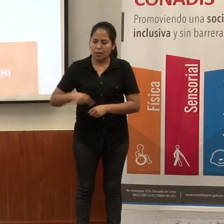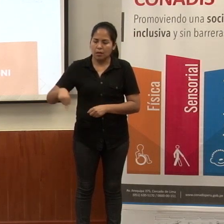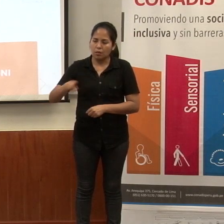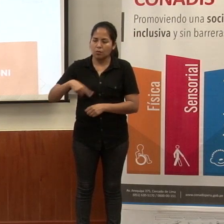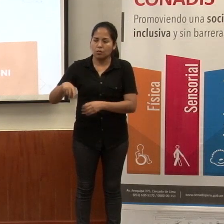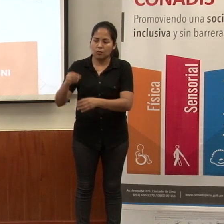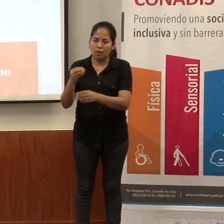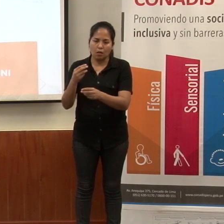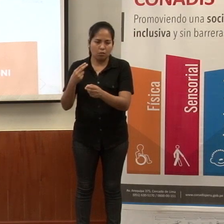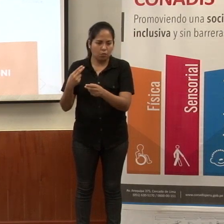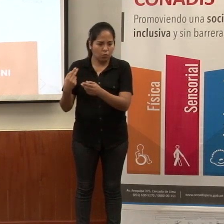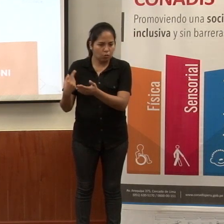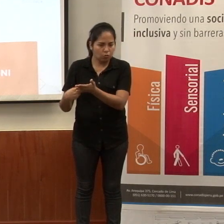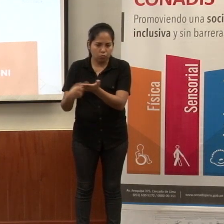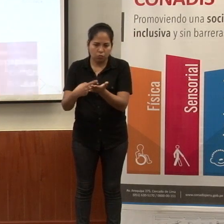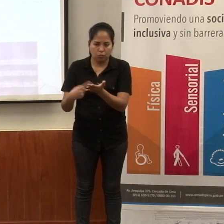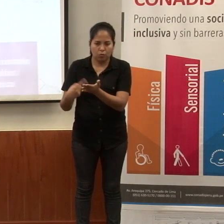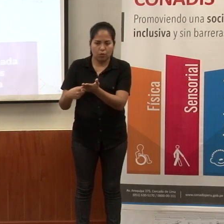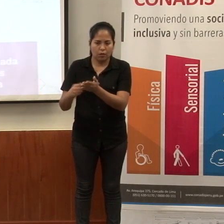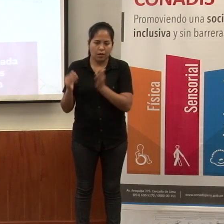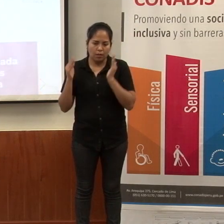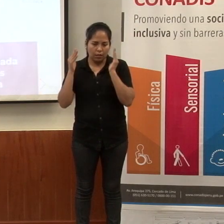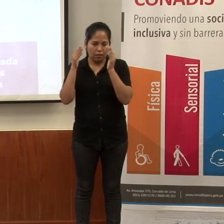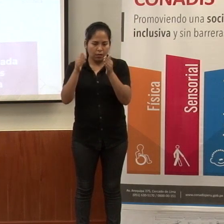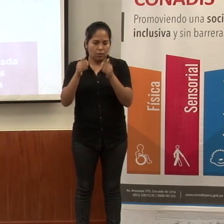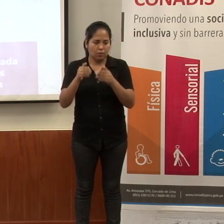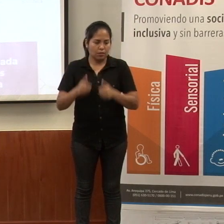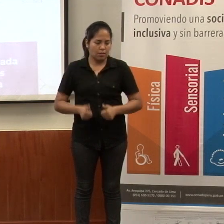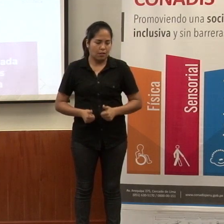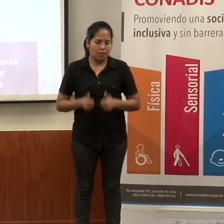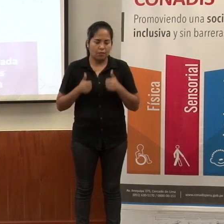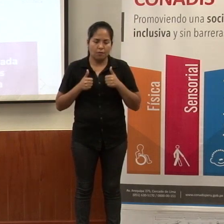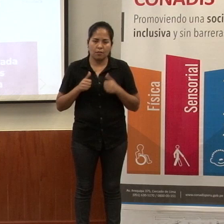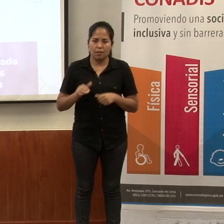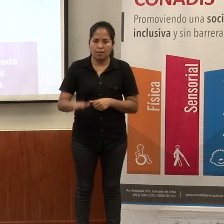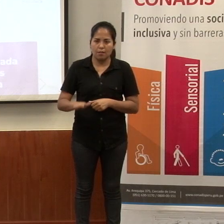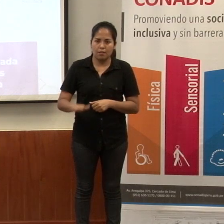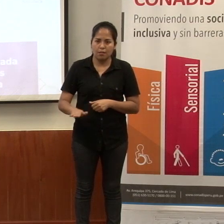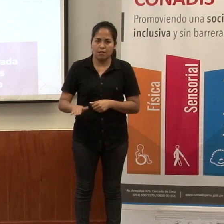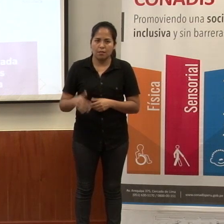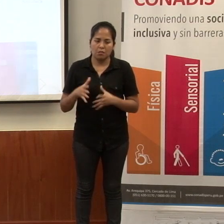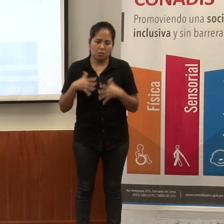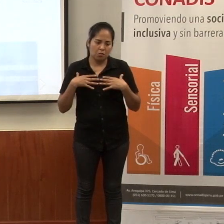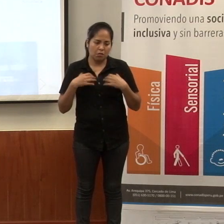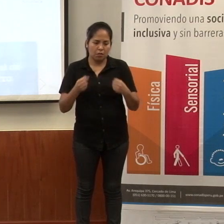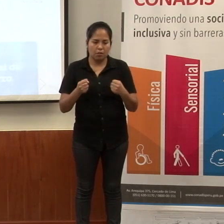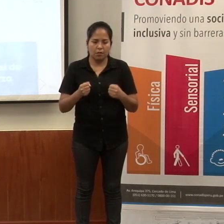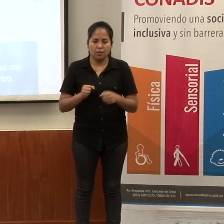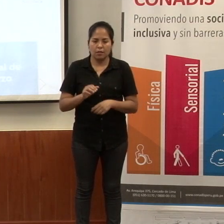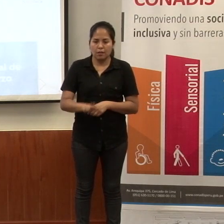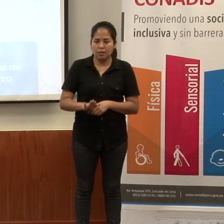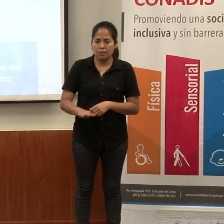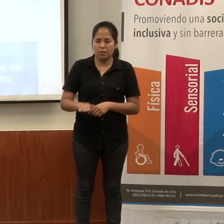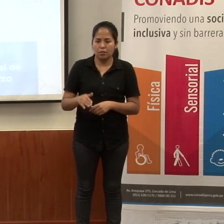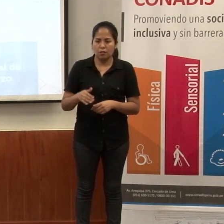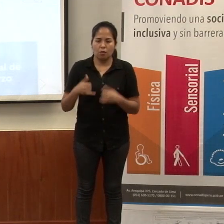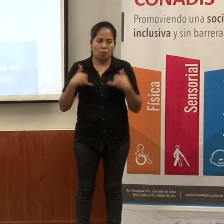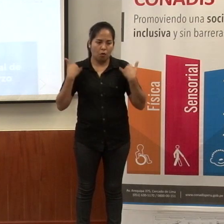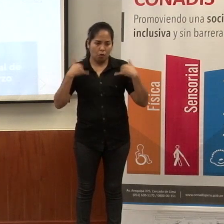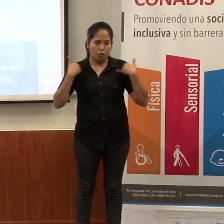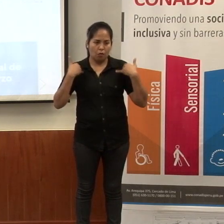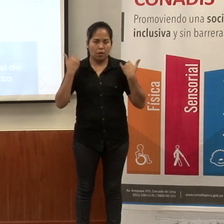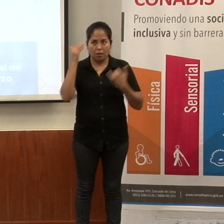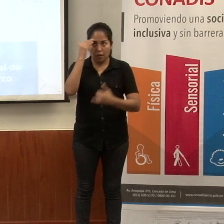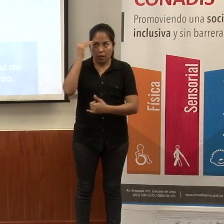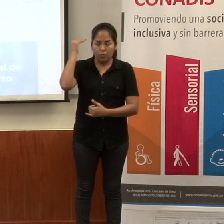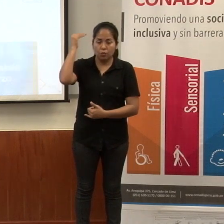organizados en atención de la etapa de vida niño, en su problema de salud mental, adolescente, adulto mayor, y tienen